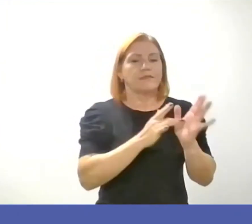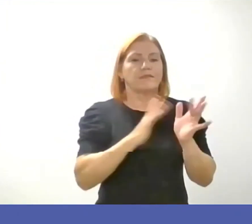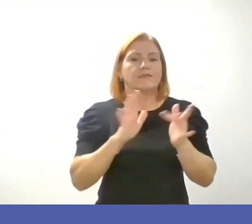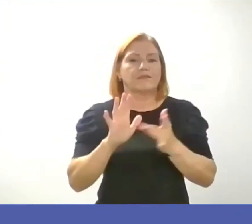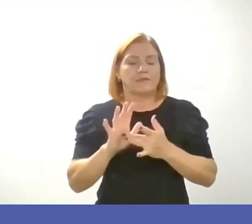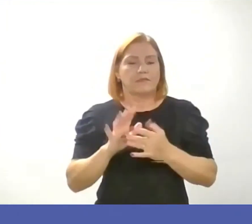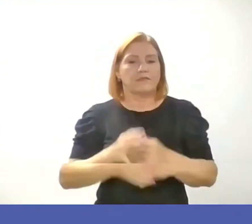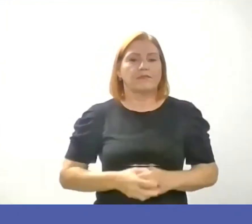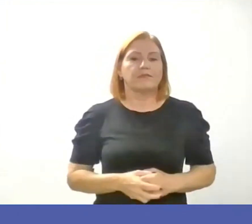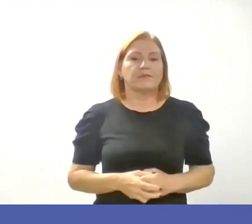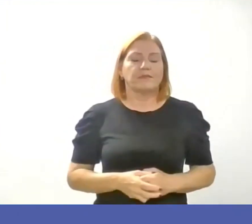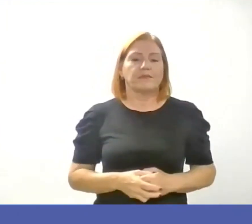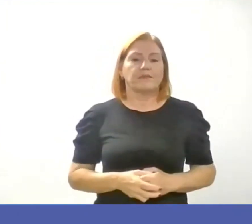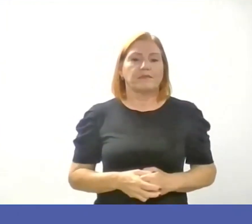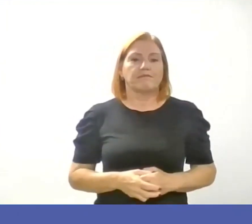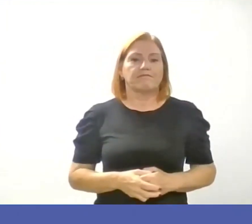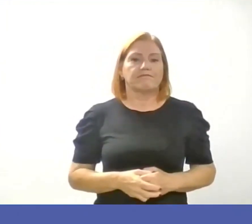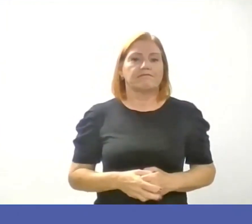Ele tem uma vinha.